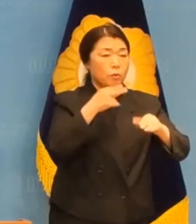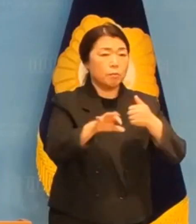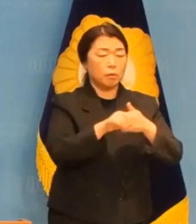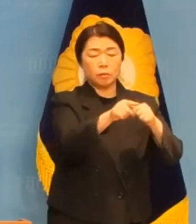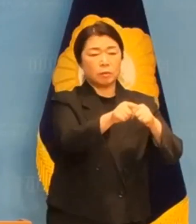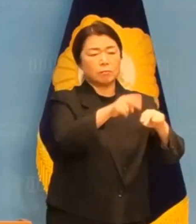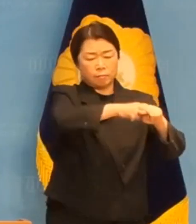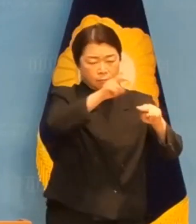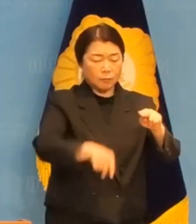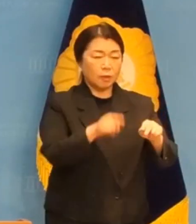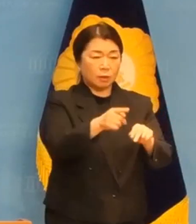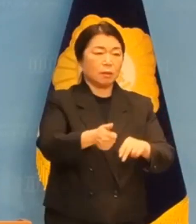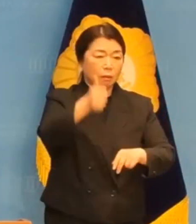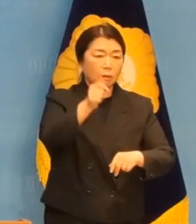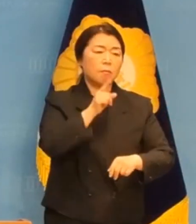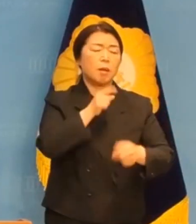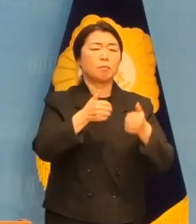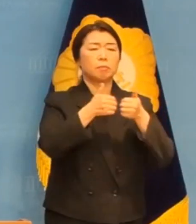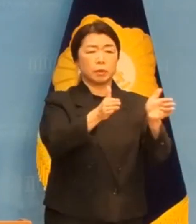나서고 있습니다.